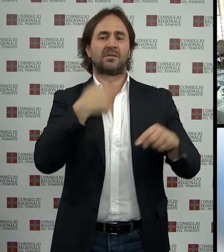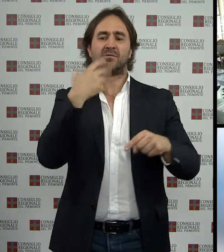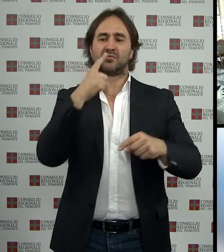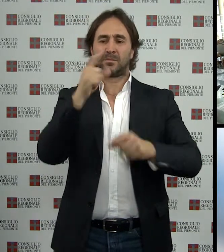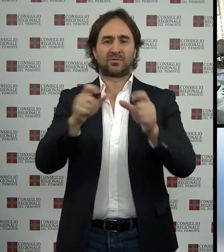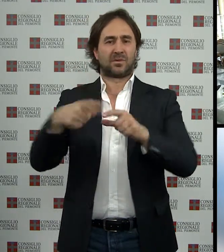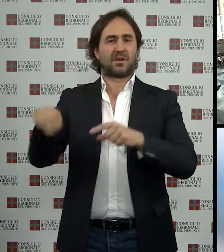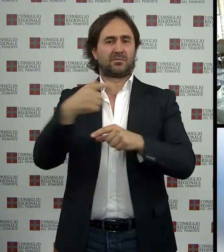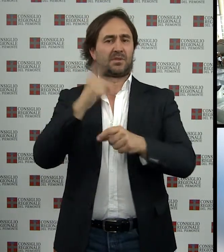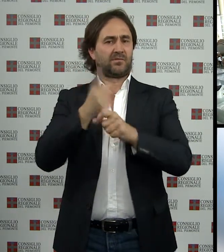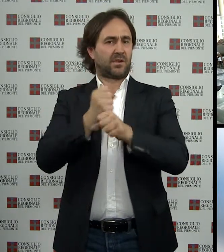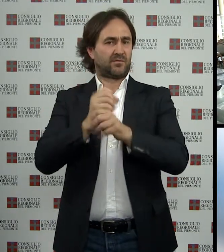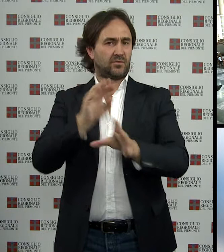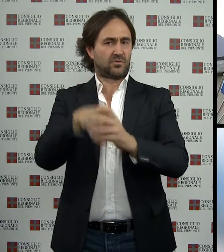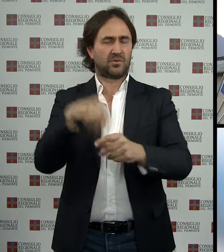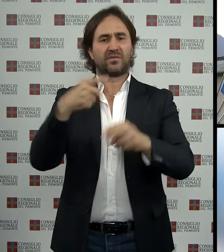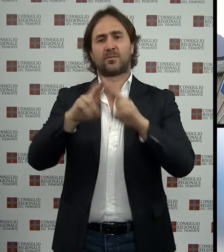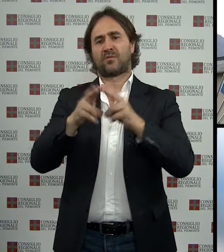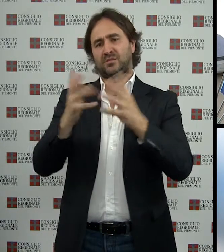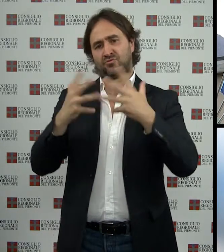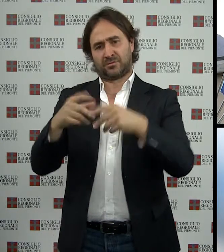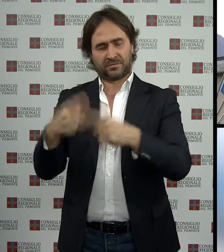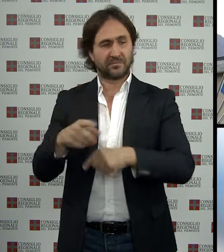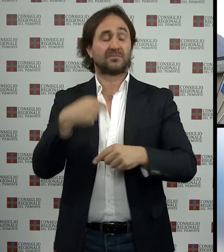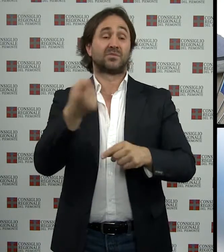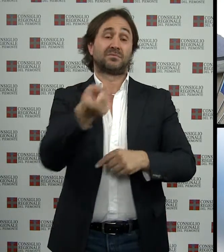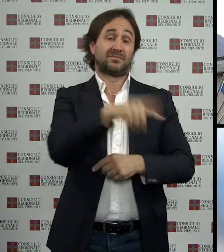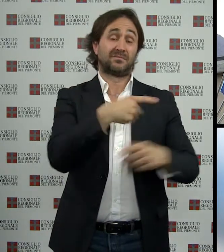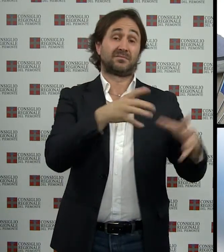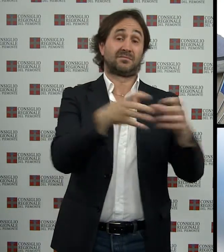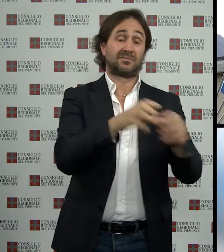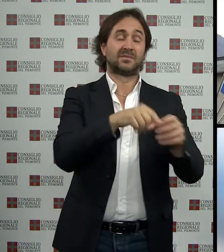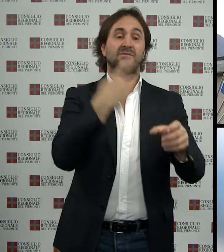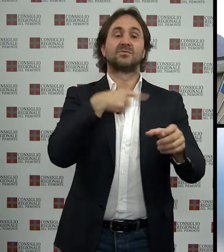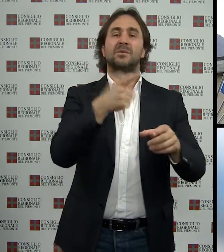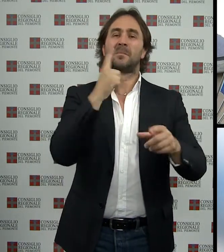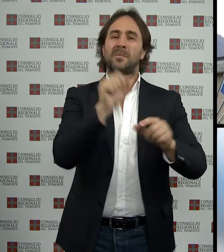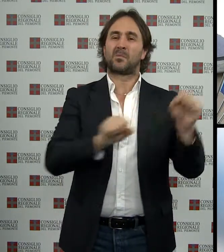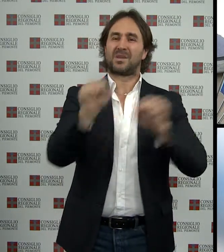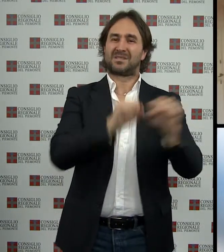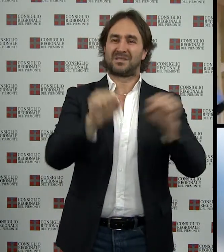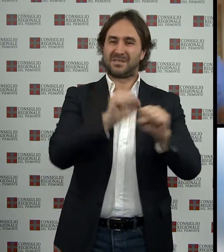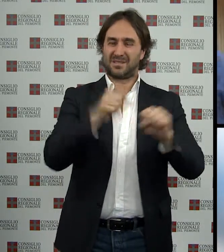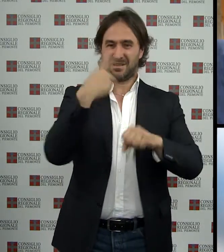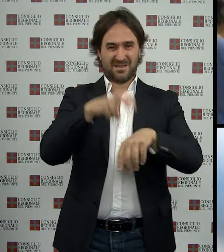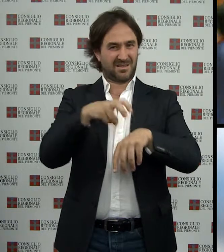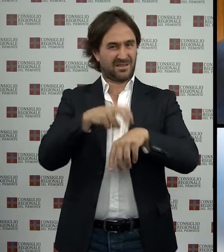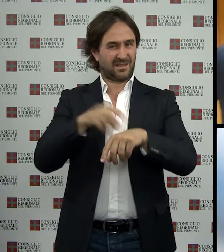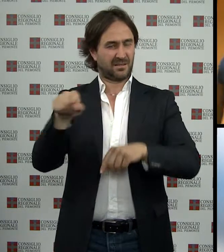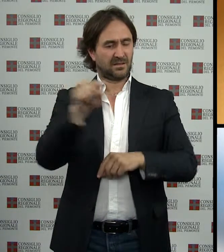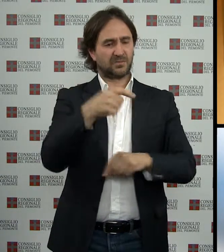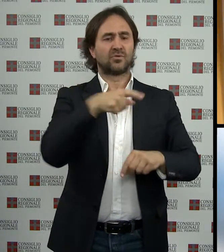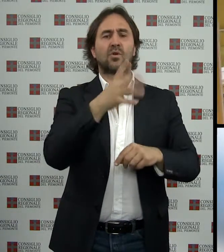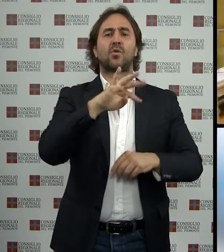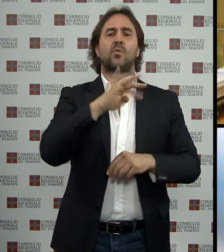e riordinare le funzioni delle province. A quella degli addetti alle pulizie nelle aziende sanitarie è stata assicurata l'attenzione della Quarta Commissione